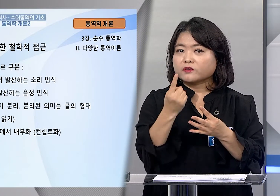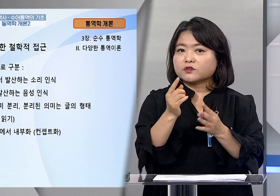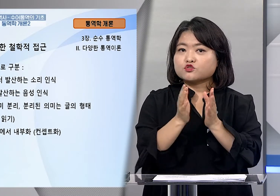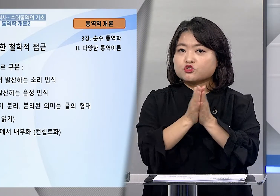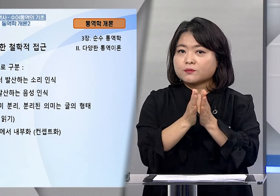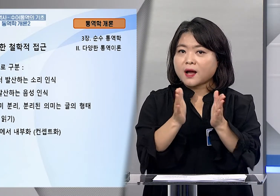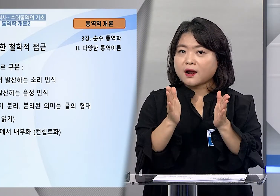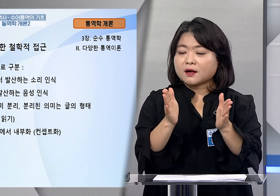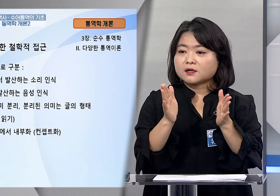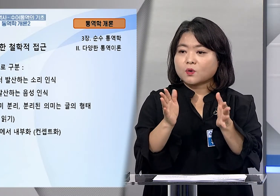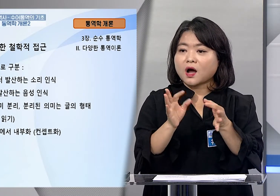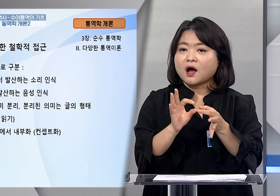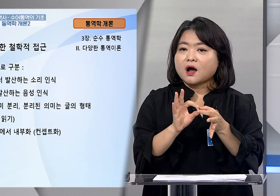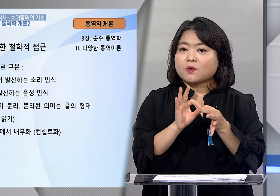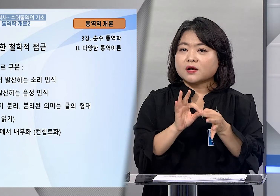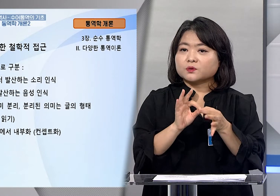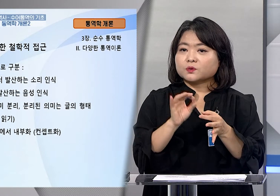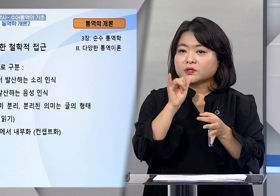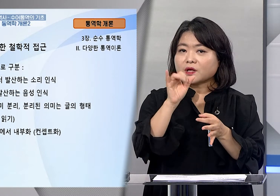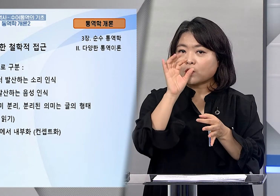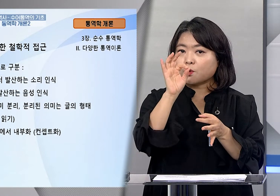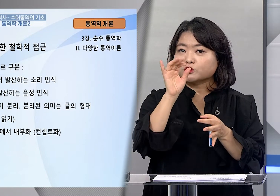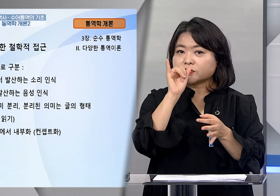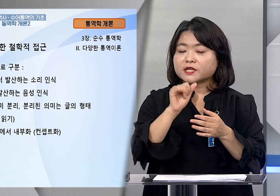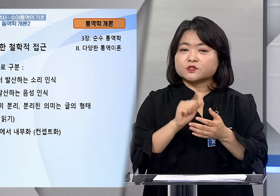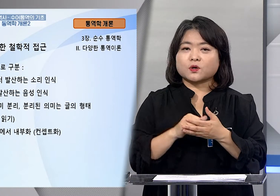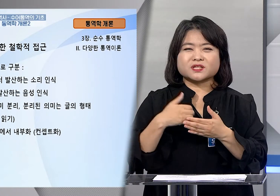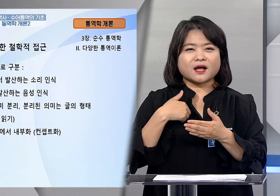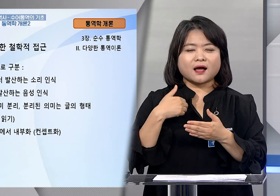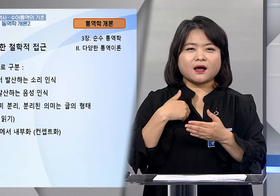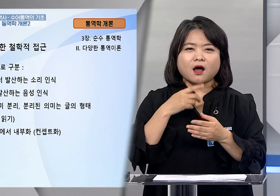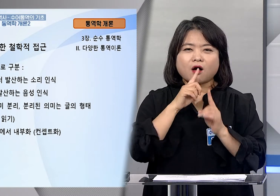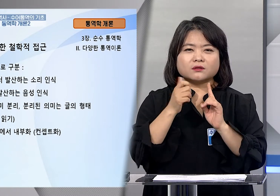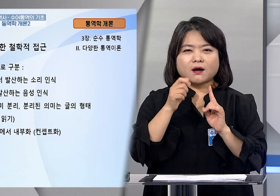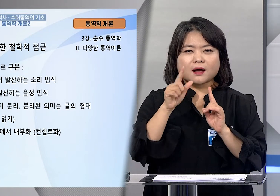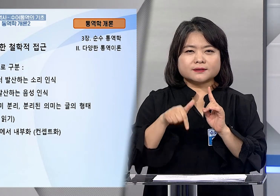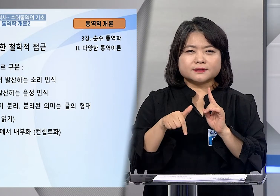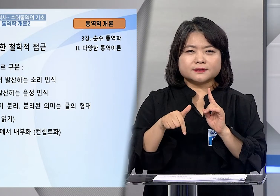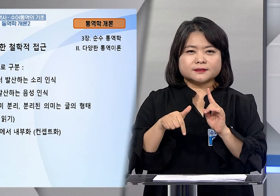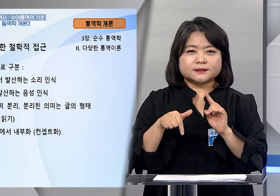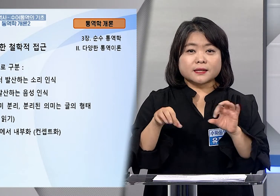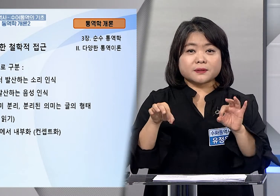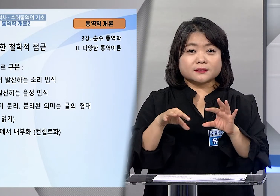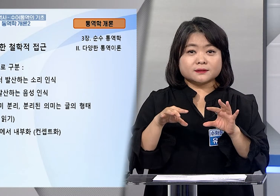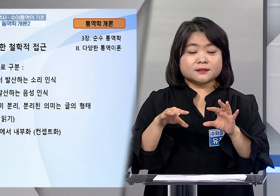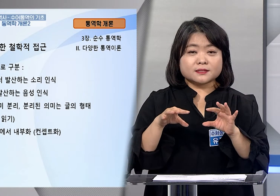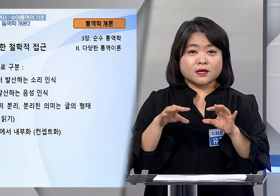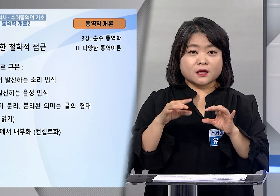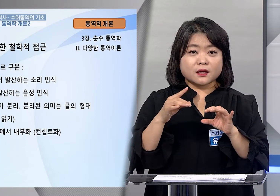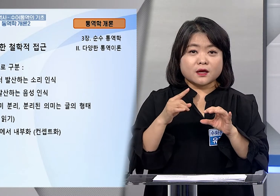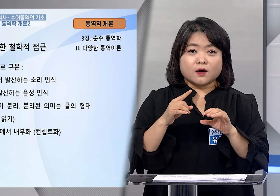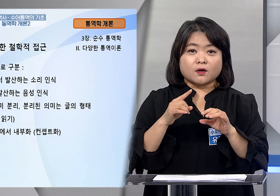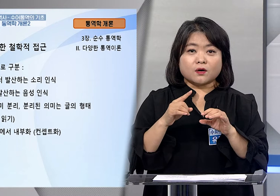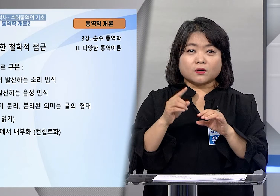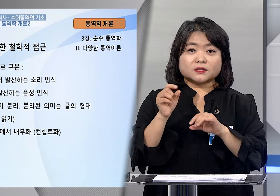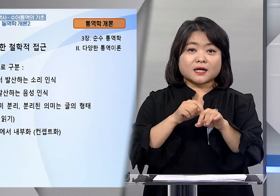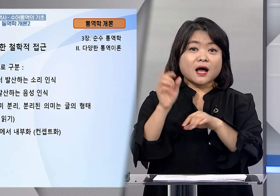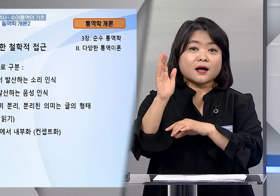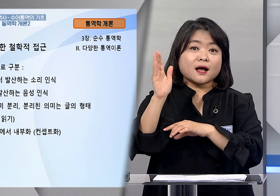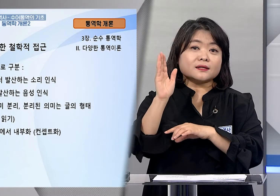어떤 출발과 관련도 있다고 볼 수 있겠죠. 제가 언어학을 잠깐 특강할